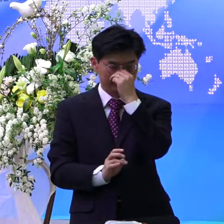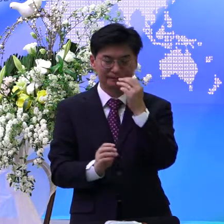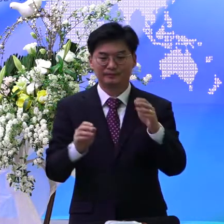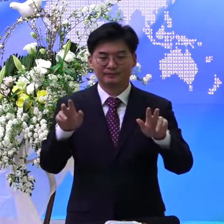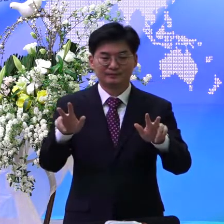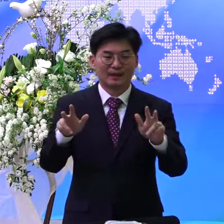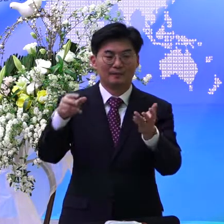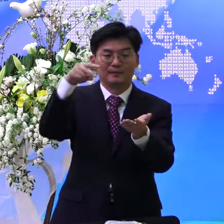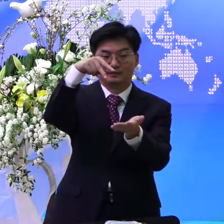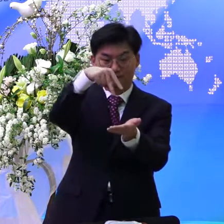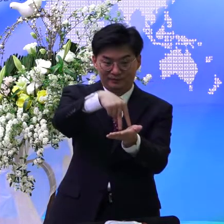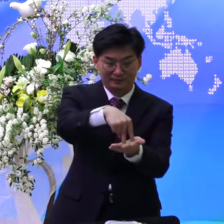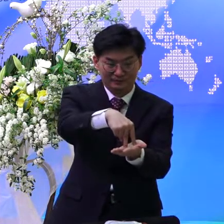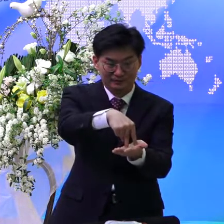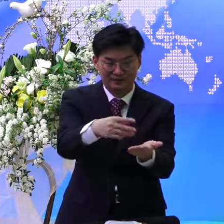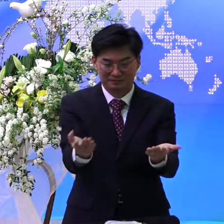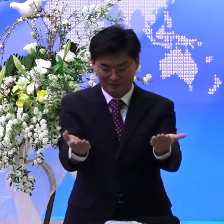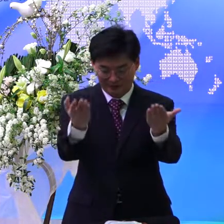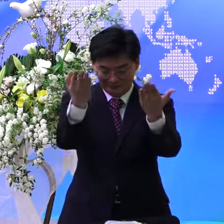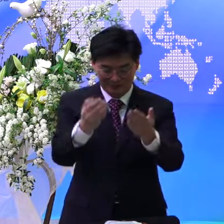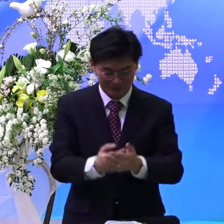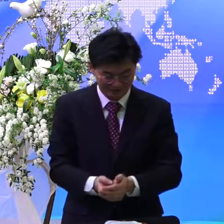일어나셔서 별단 찬송을 부르겠습니다.